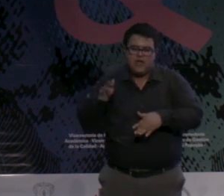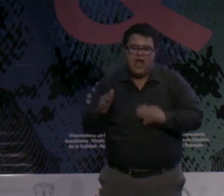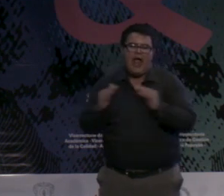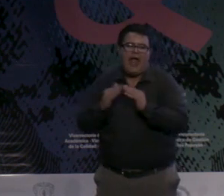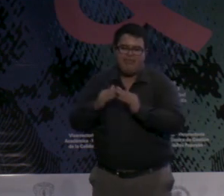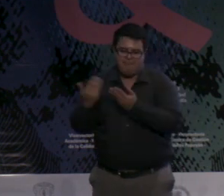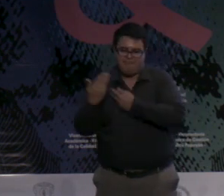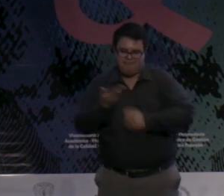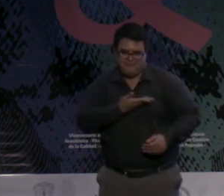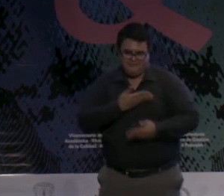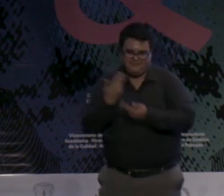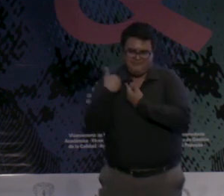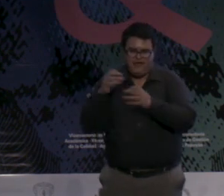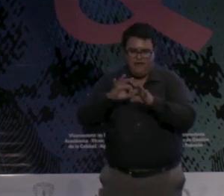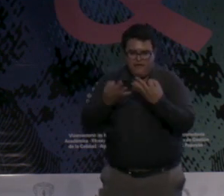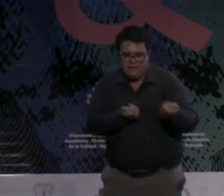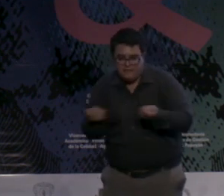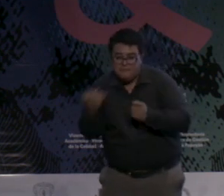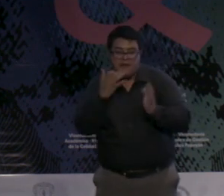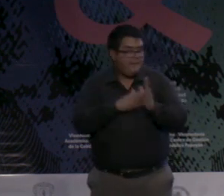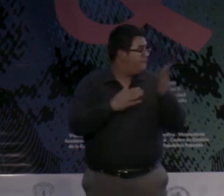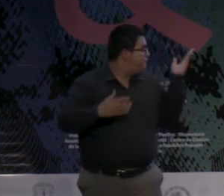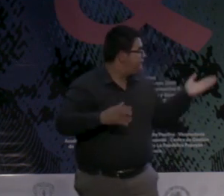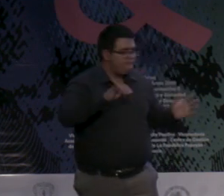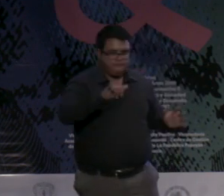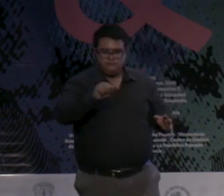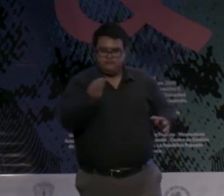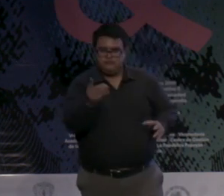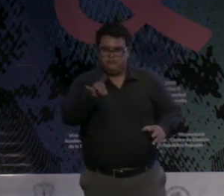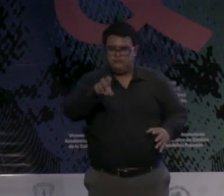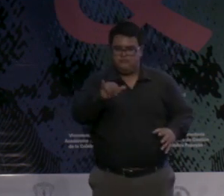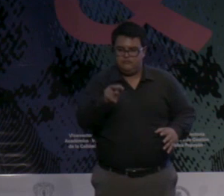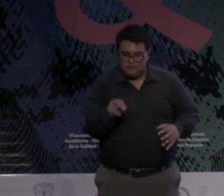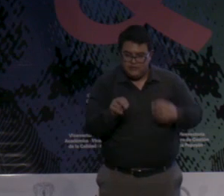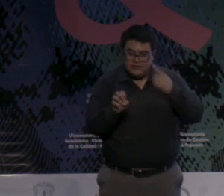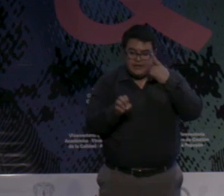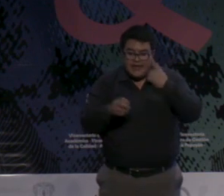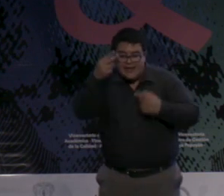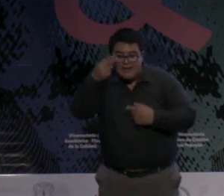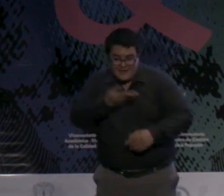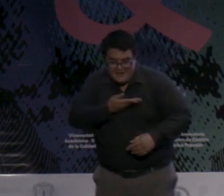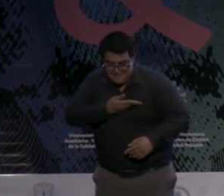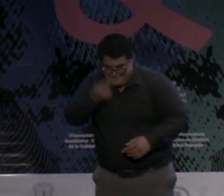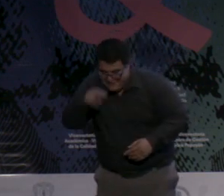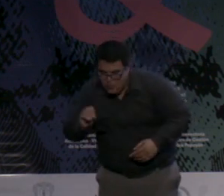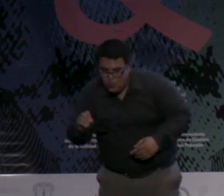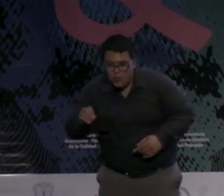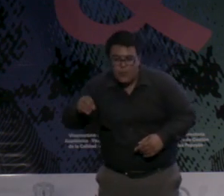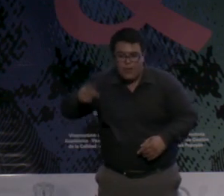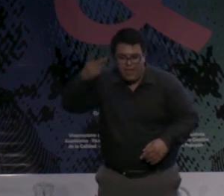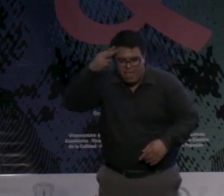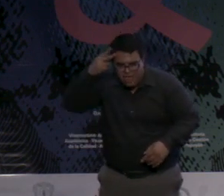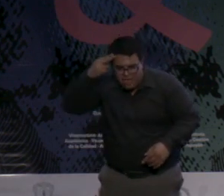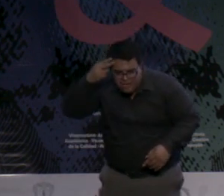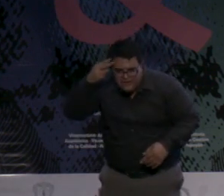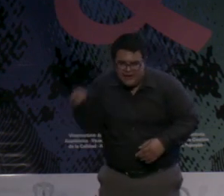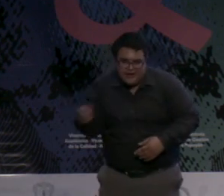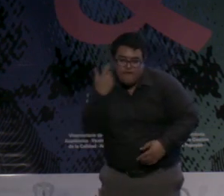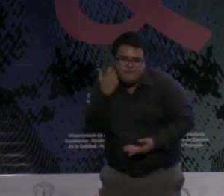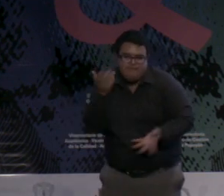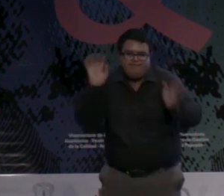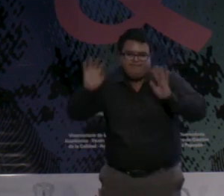estaba pasando con ellos era precisamente que la informalidad era una manera escogida por ellos por muchas razones, muchas porque